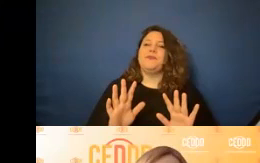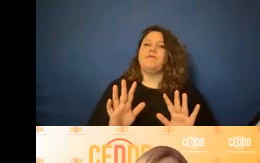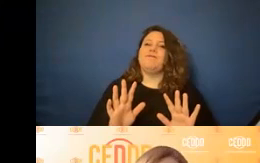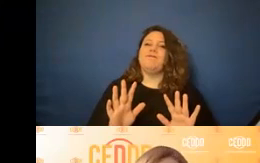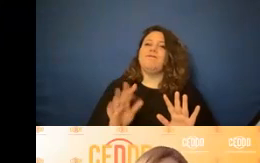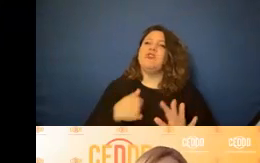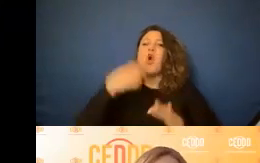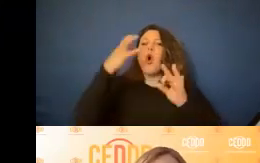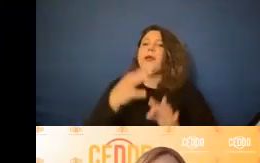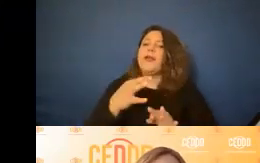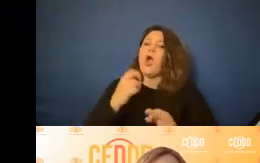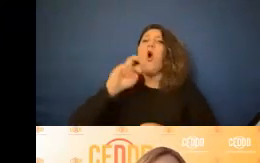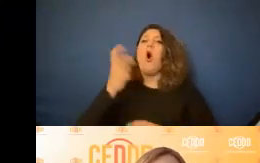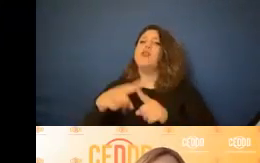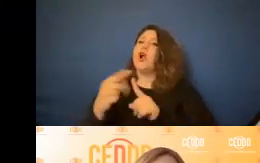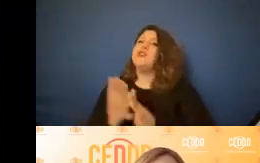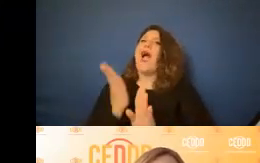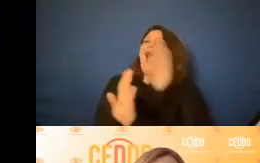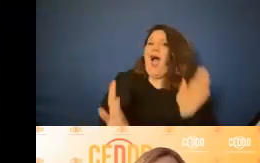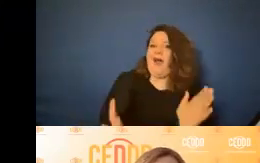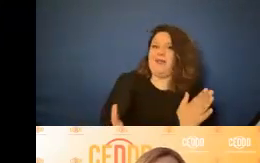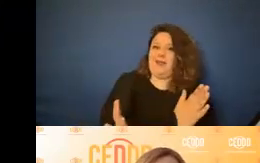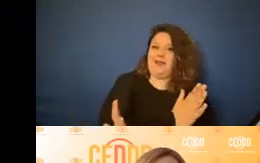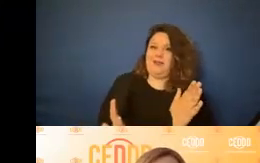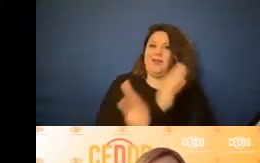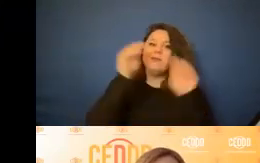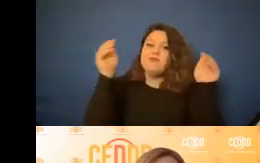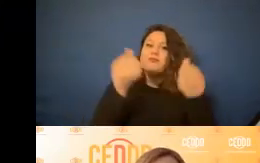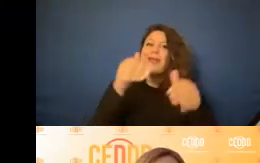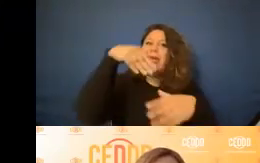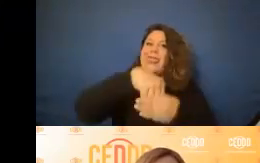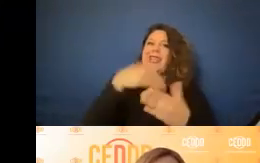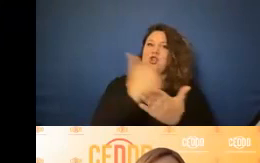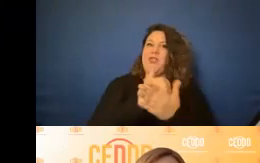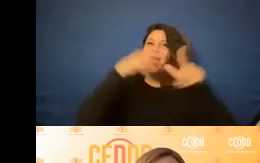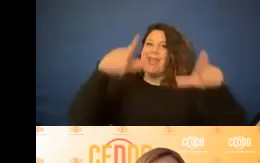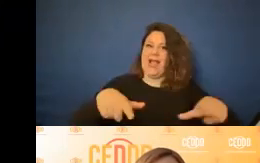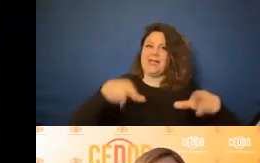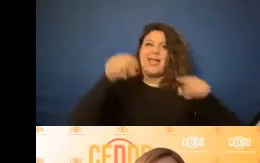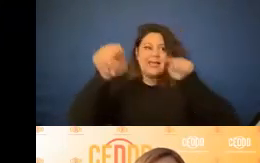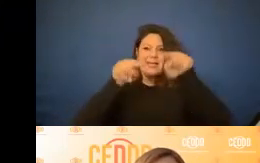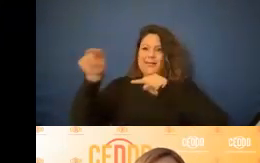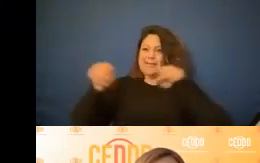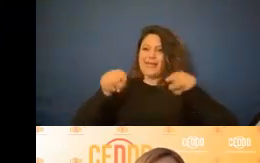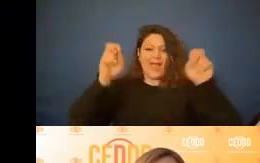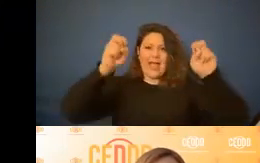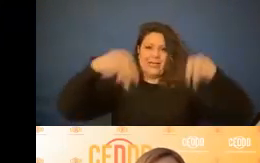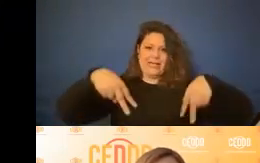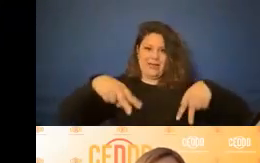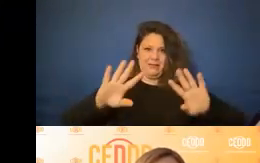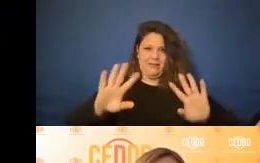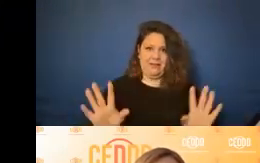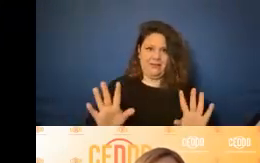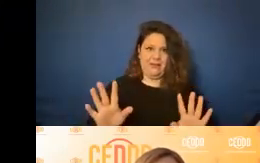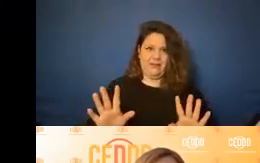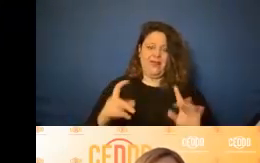hacer otras cosas antes, como decíamos. Tenemos que intervenir en el aula, tenemos que intervenir sin señalar, para poder reconducir la situación sin que haya víctimas